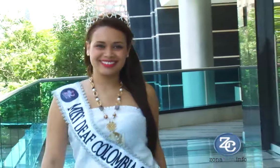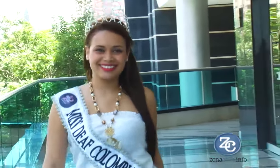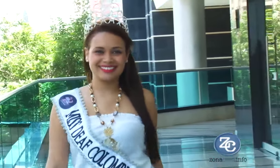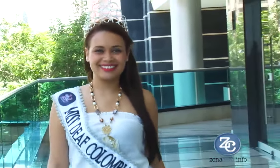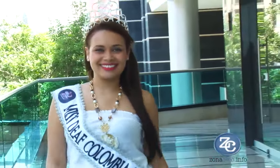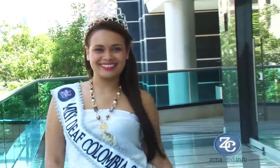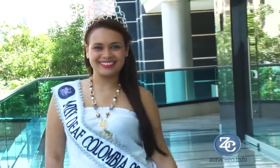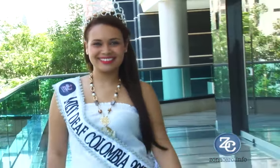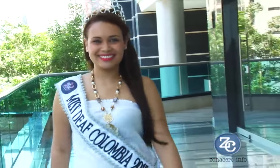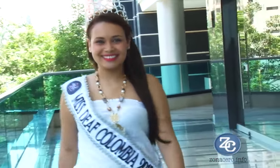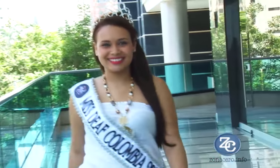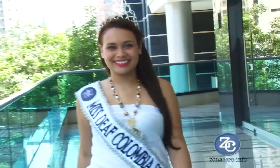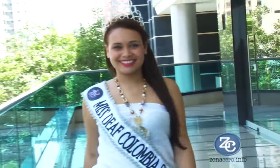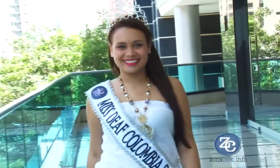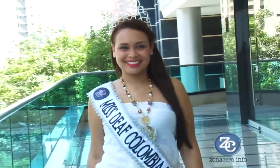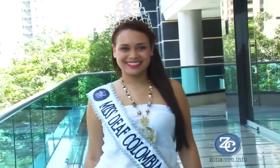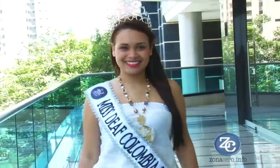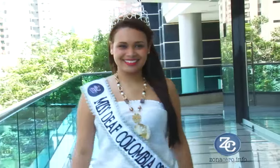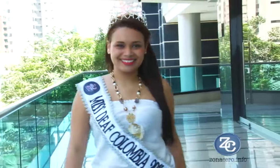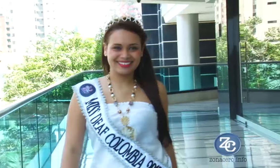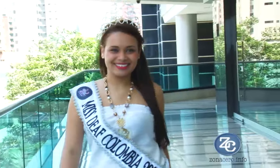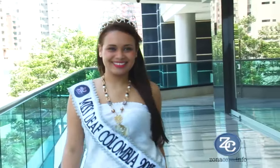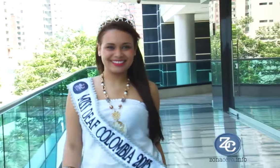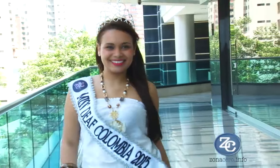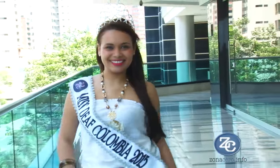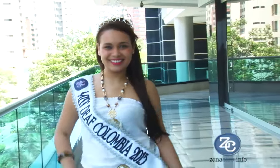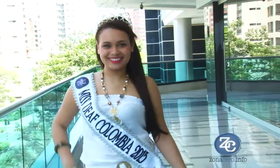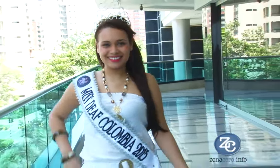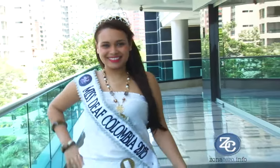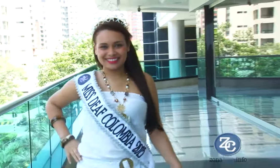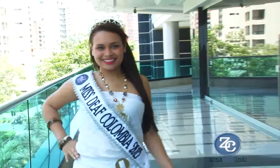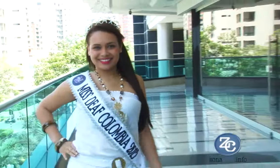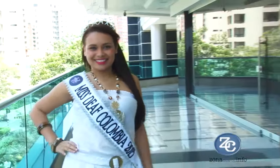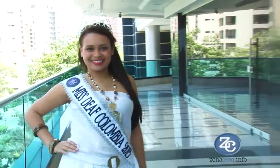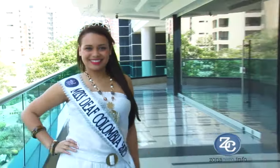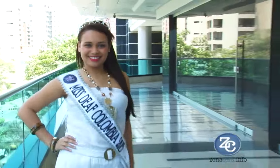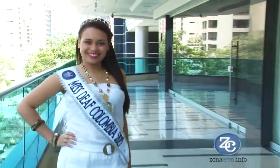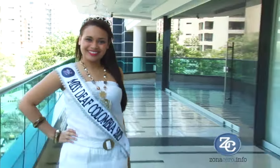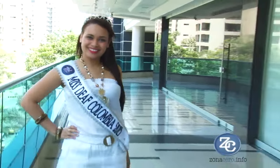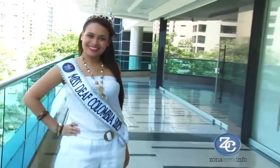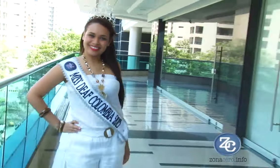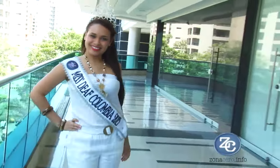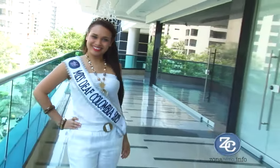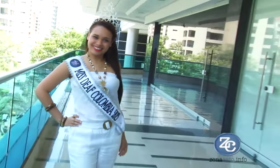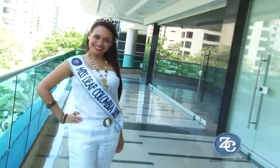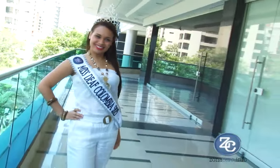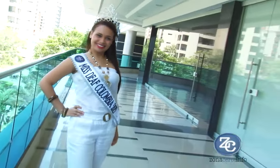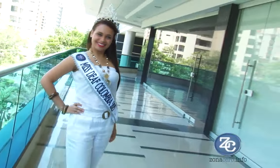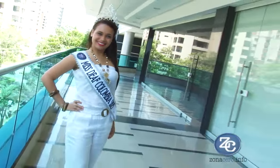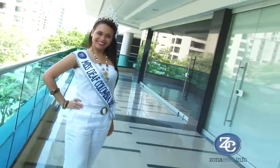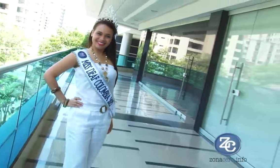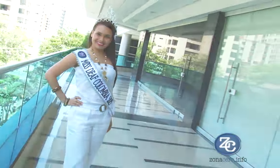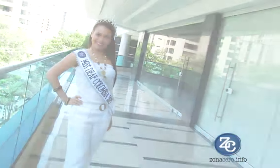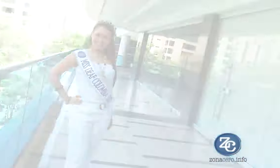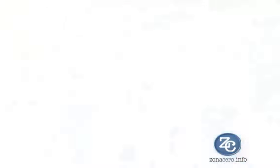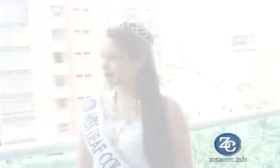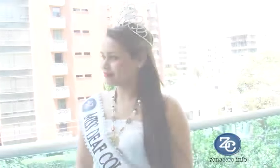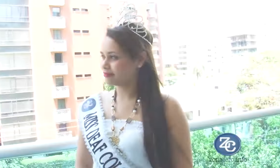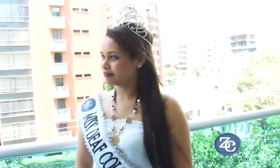de una manera gratificante. Tengo entendido que con este premio, con este título, quieres dar a conocer que